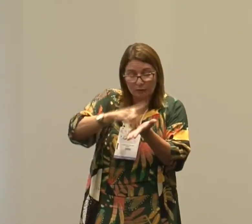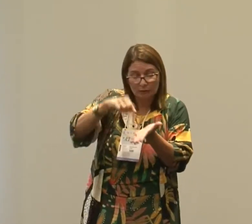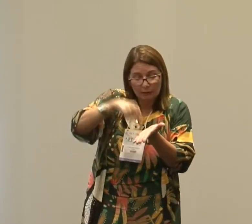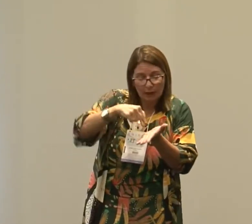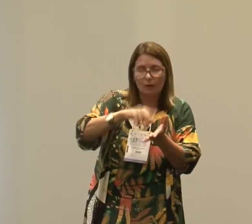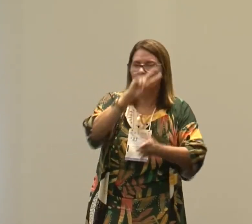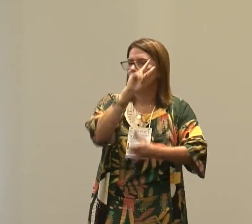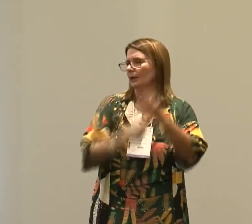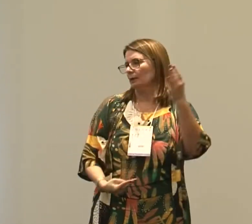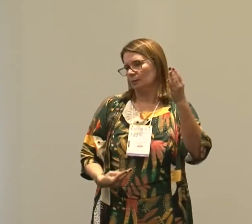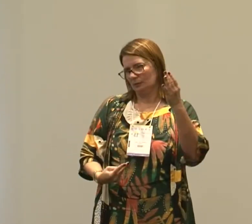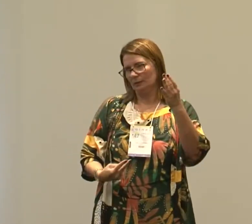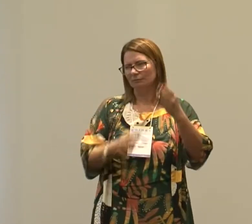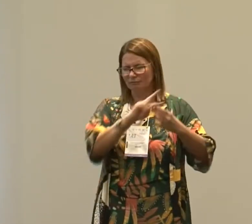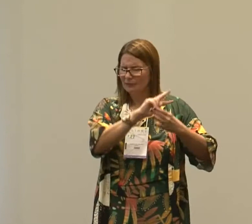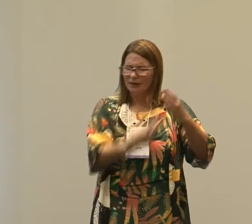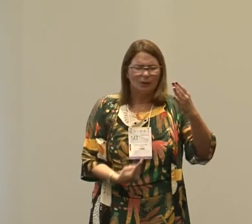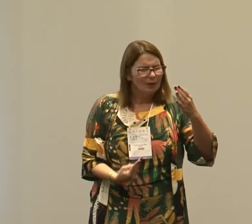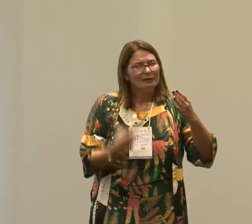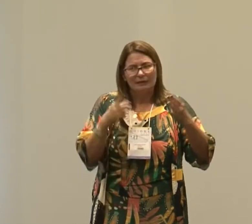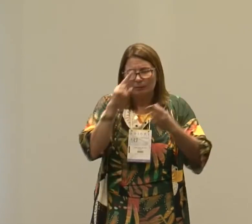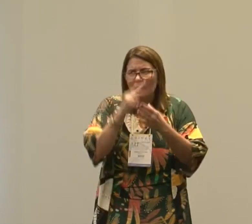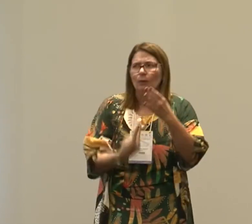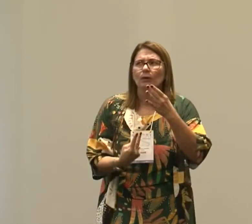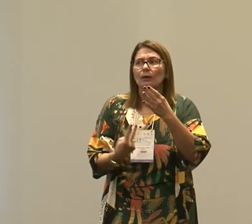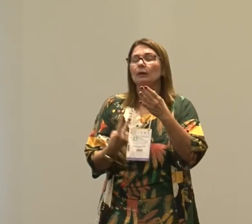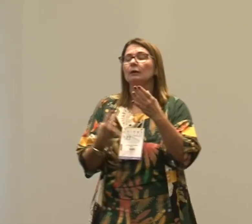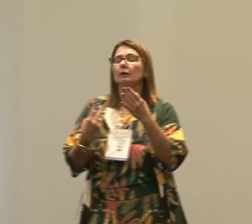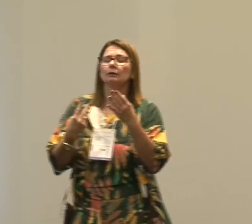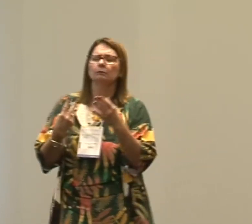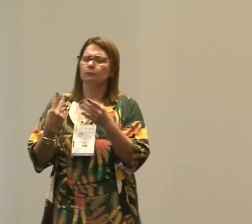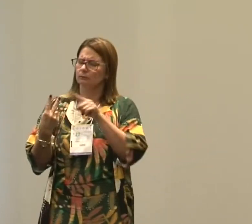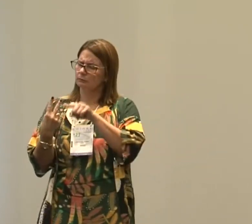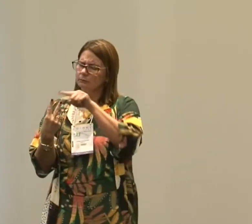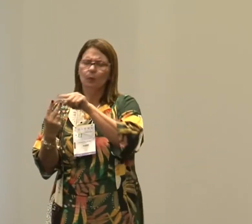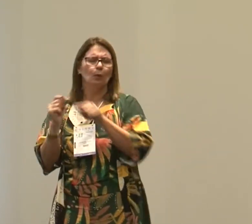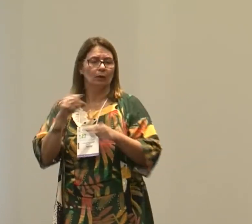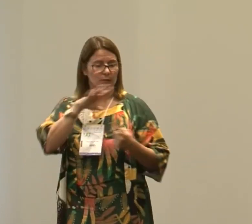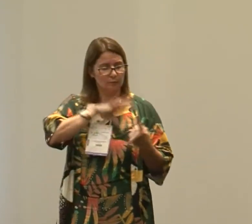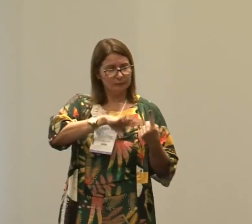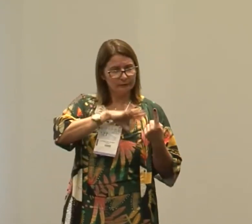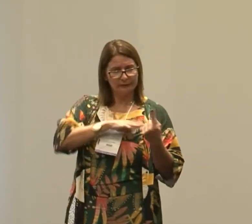Quadros já falou sobre a importância do uso de dicionários bilíngues.